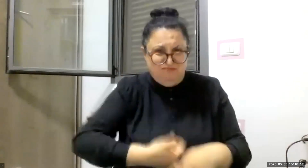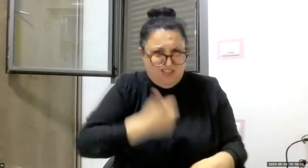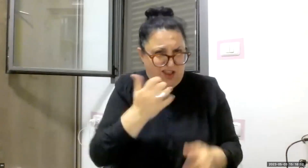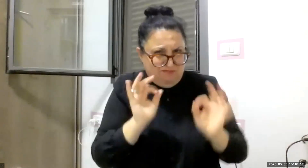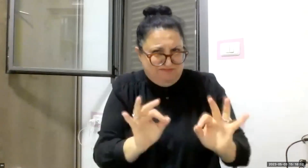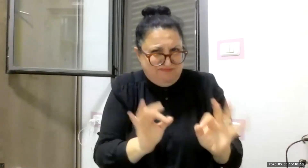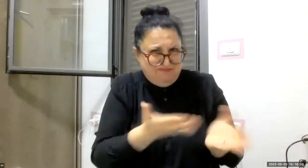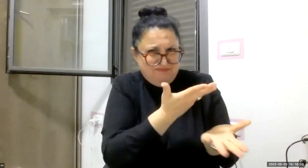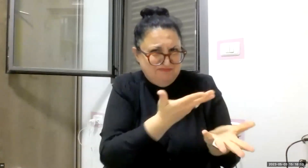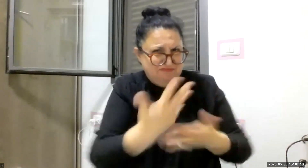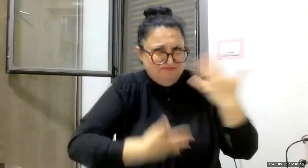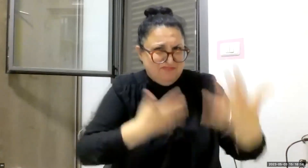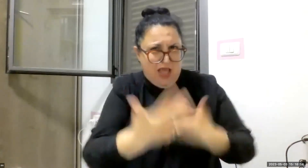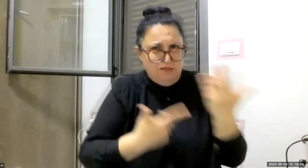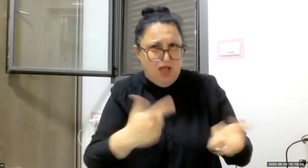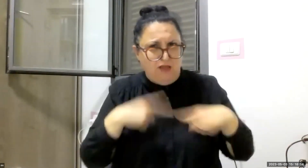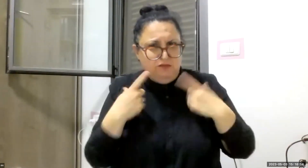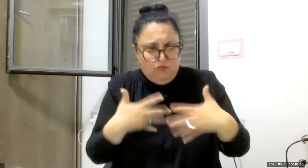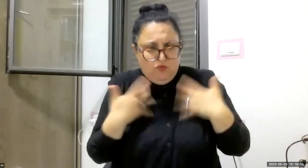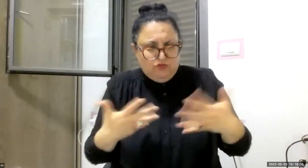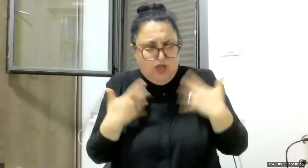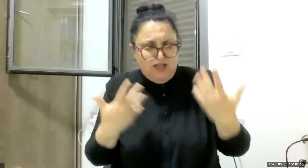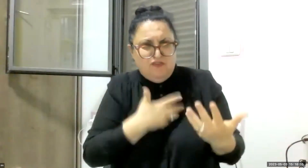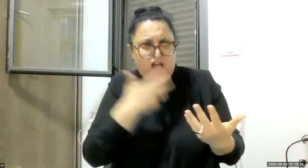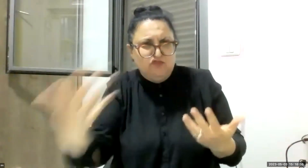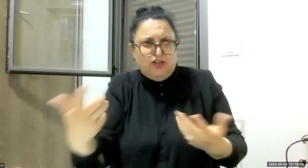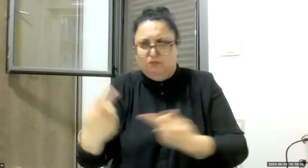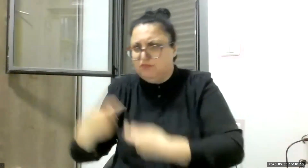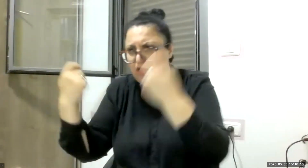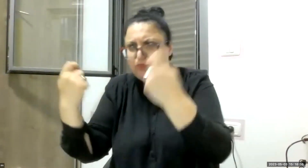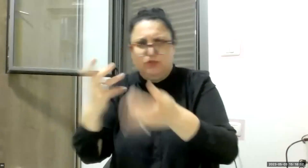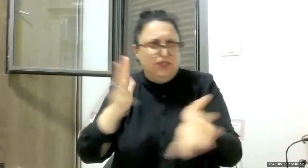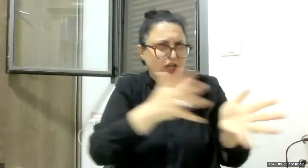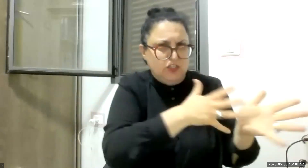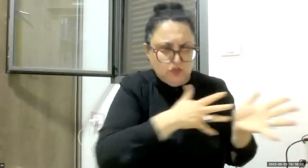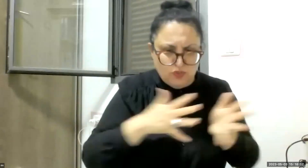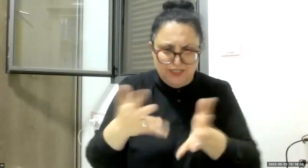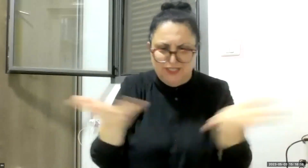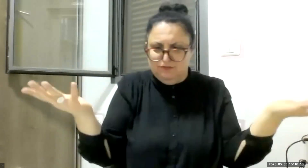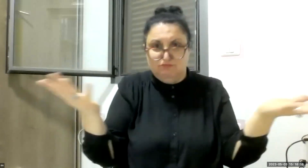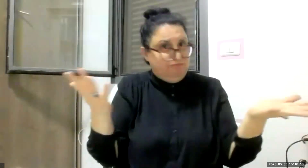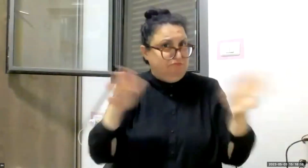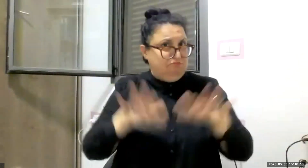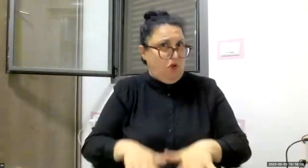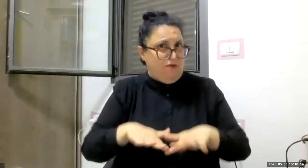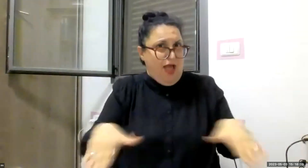רוב החרשים בעולם ובארץ מתנהלים, וחיים עשירים, תרבותיים, לשוניים,